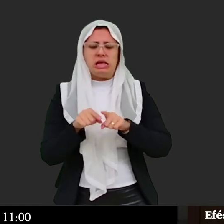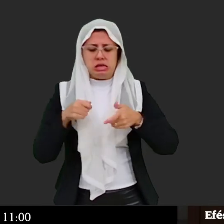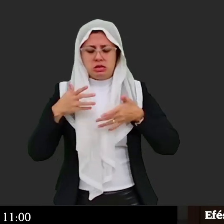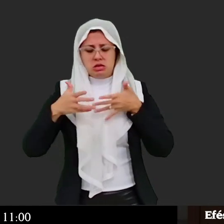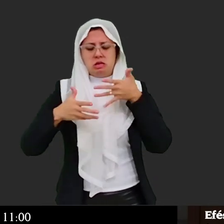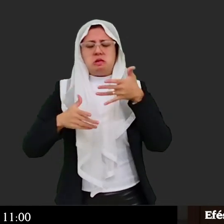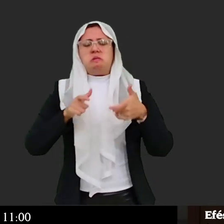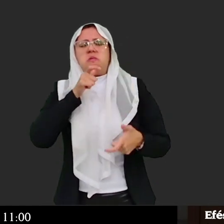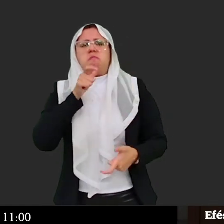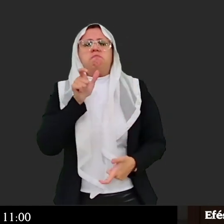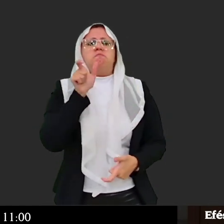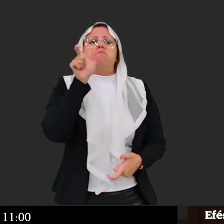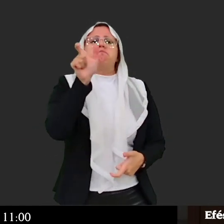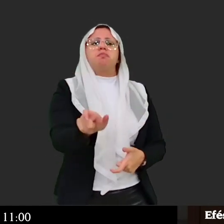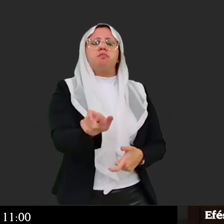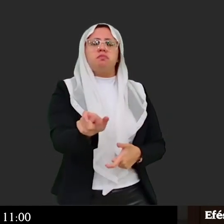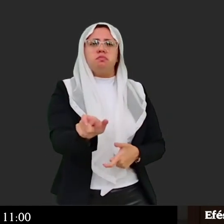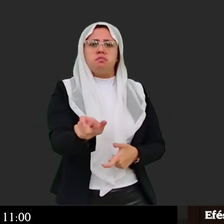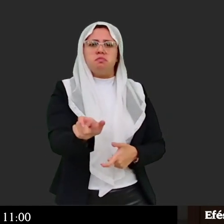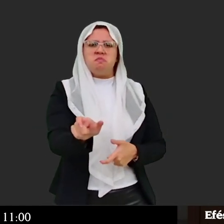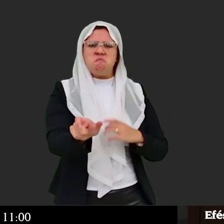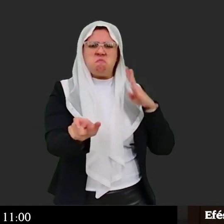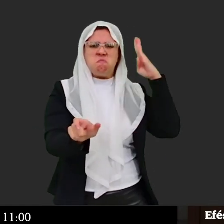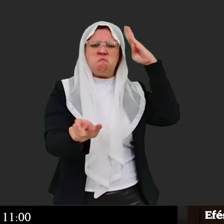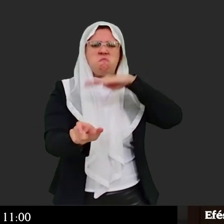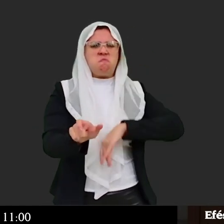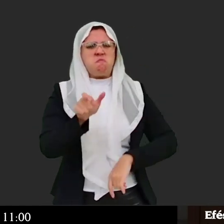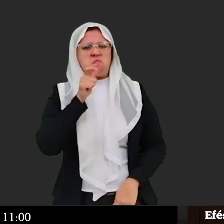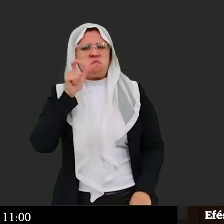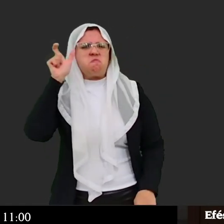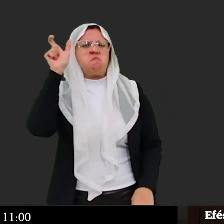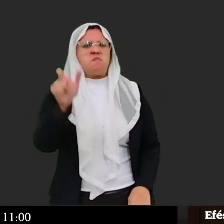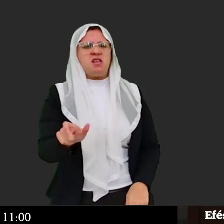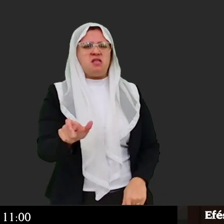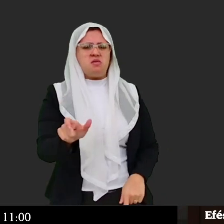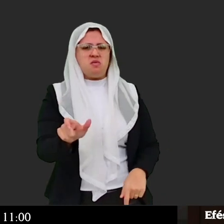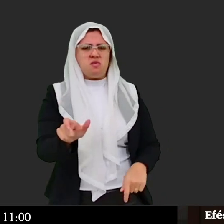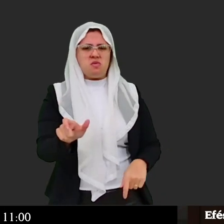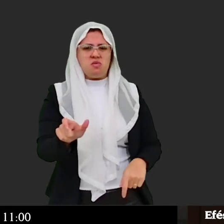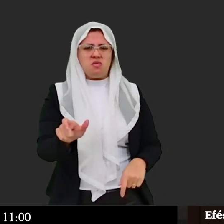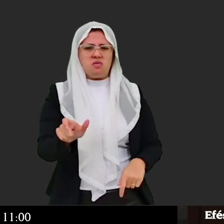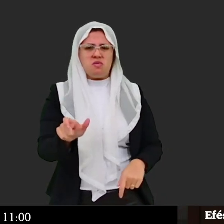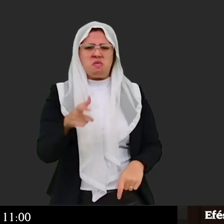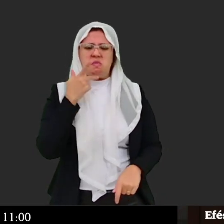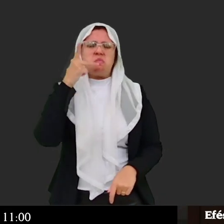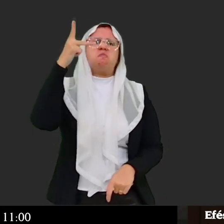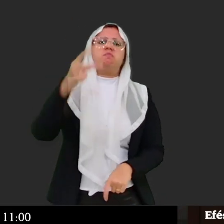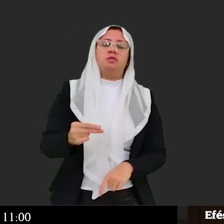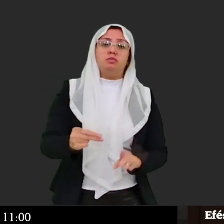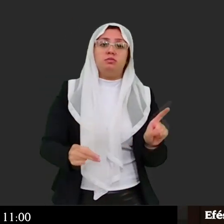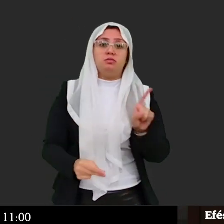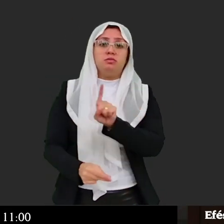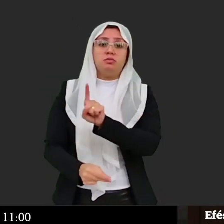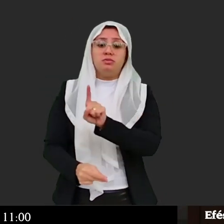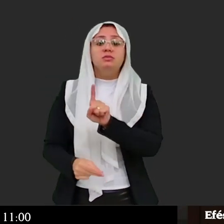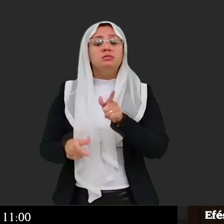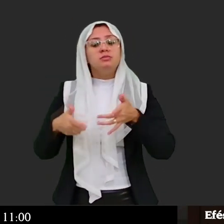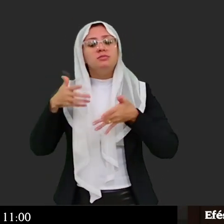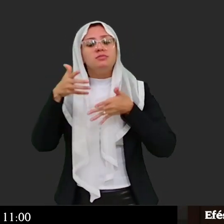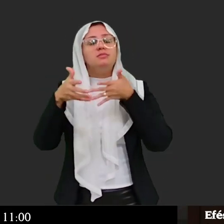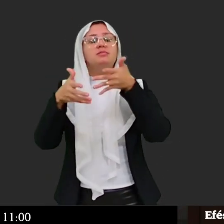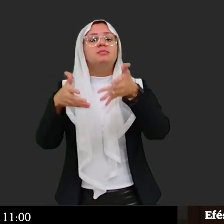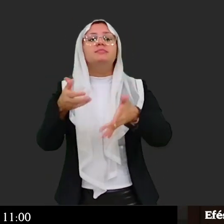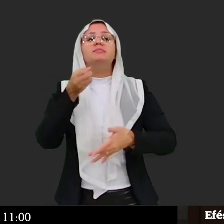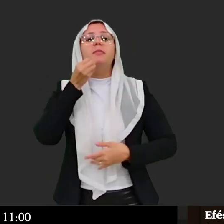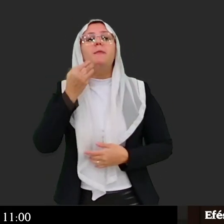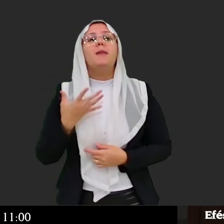torpe, palavra má, palavra ruim, mas só que for boa, para